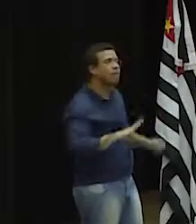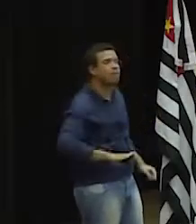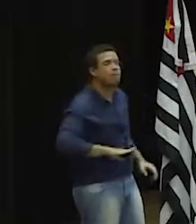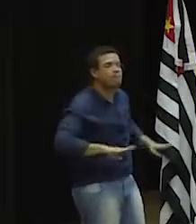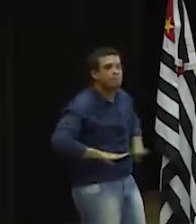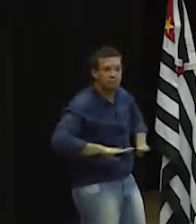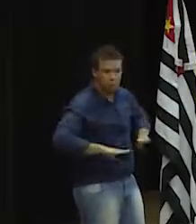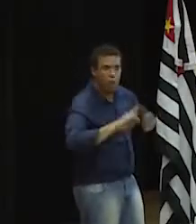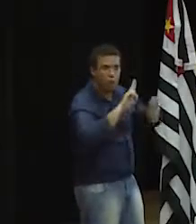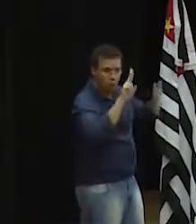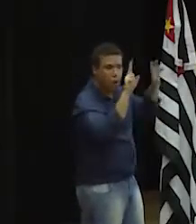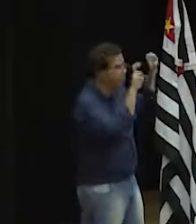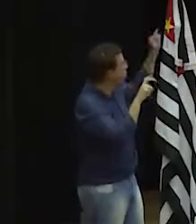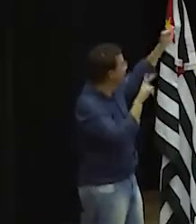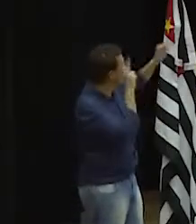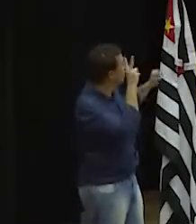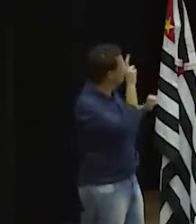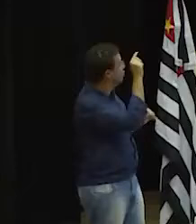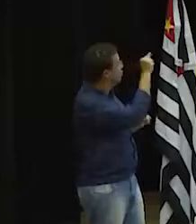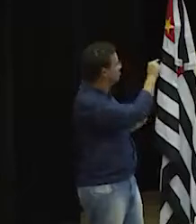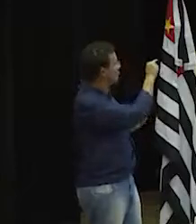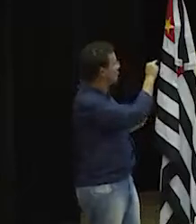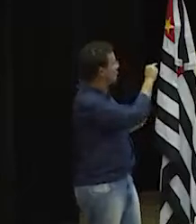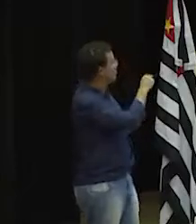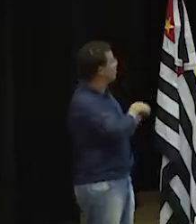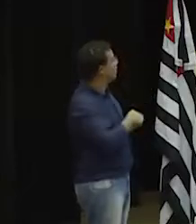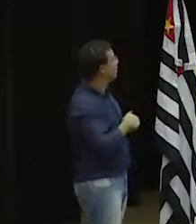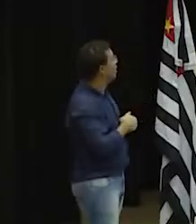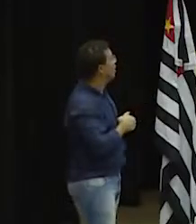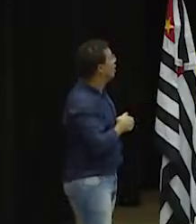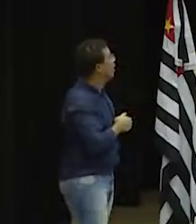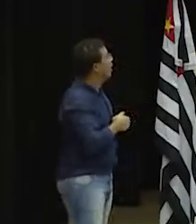Esfomeado. Esse é o nome do livro, da história.